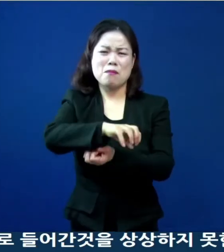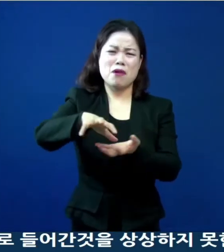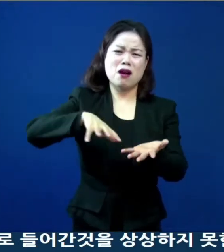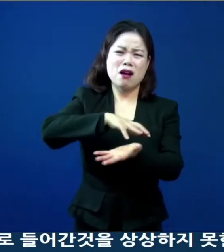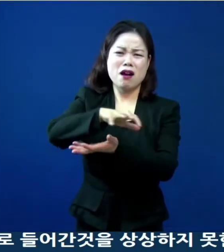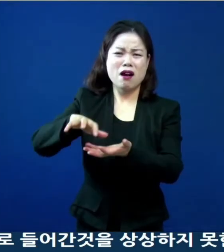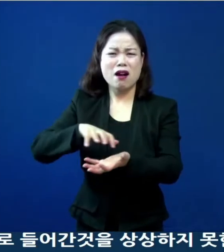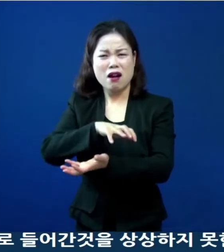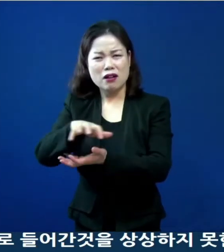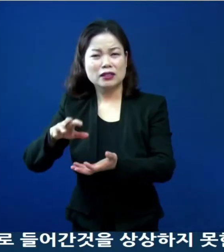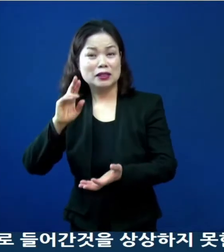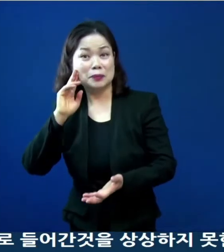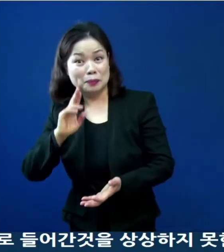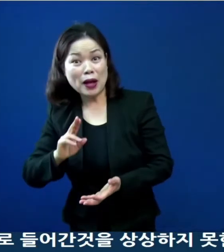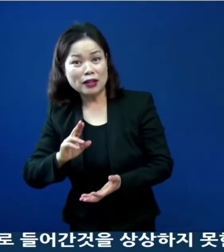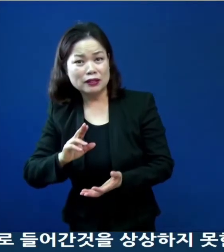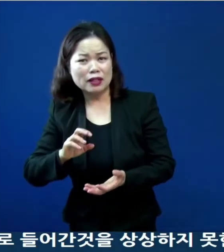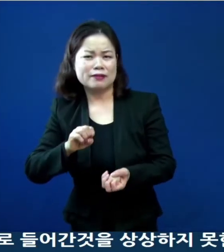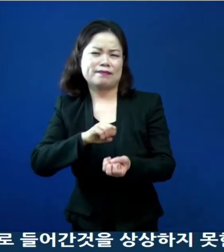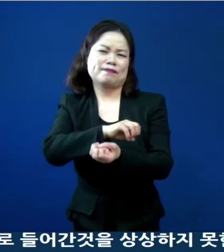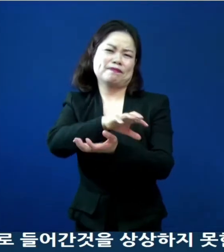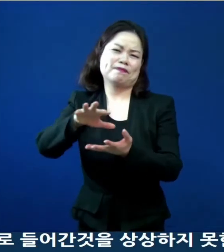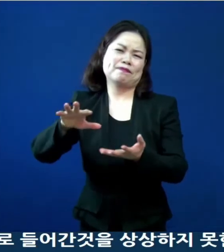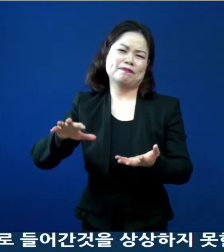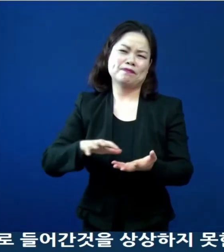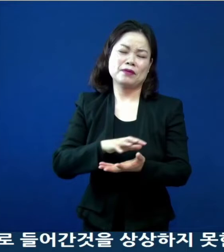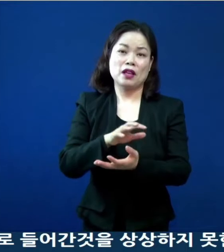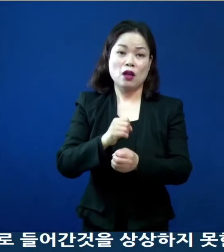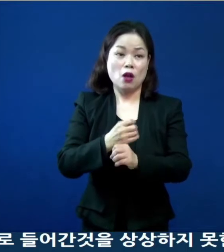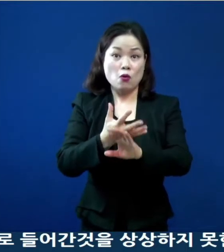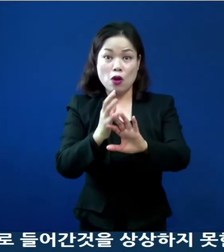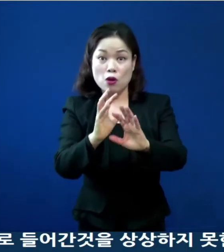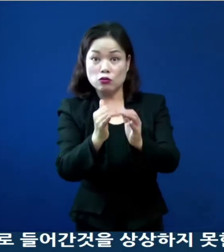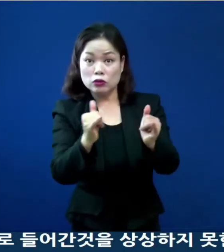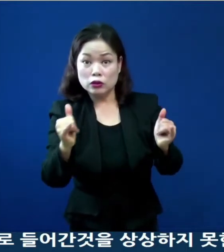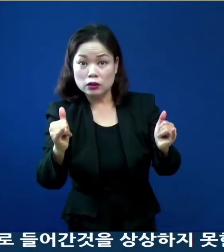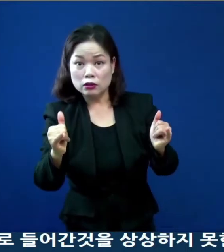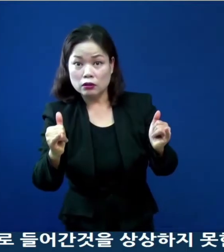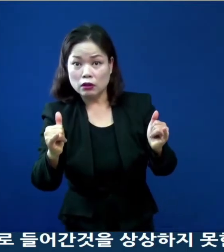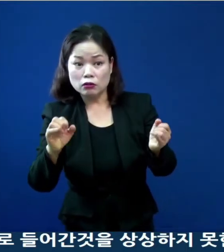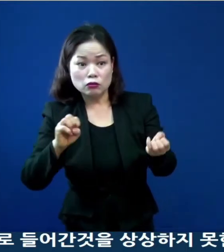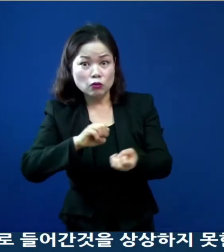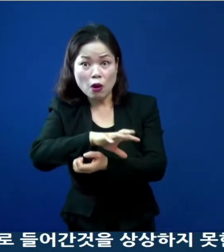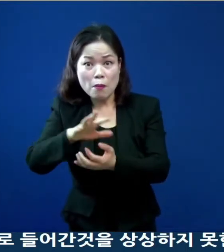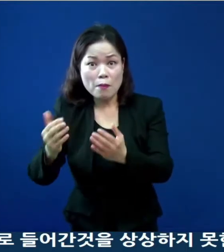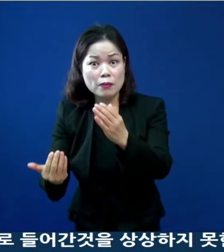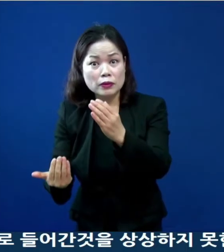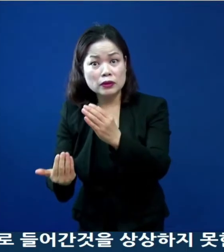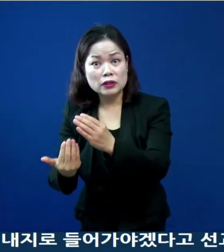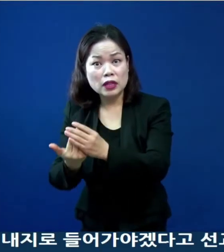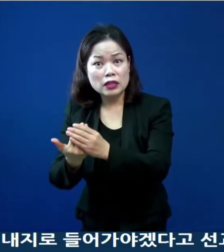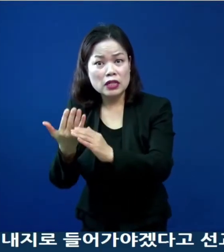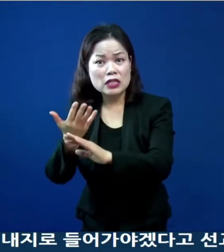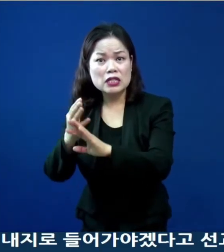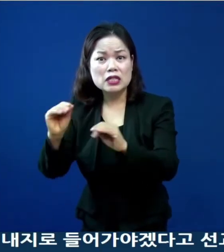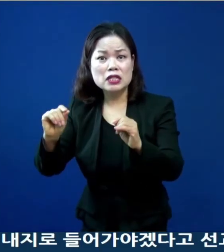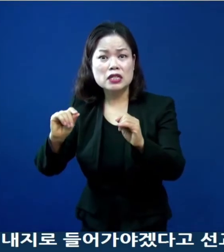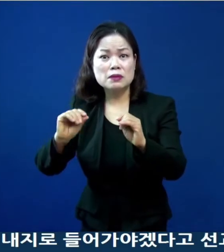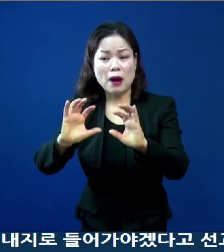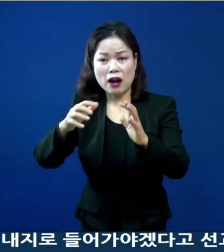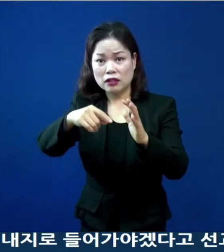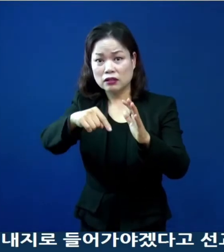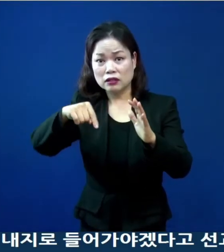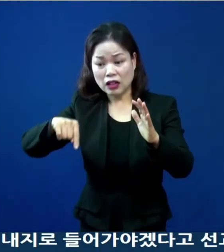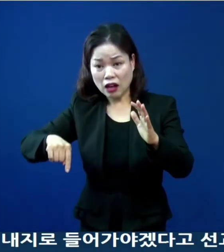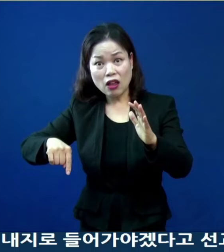일종의 이 내란과 같은, 외국인이 내란이 벌어지고 있는 이방 땅에